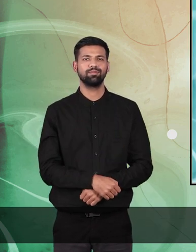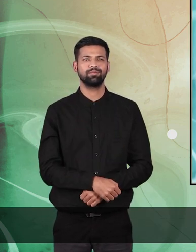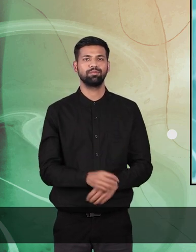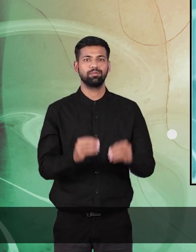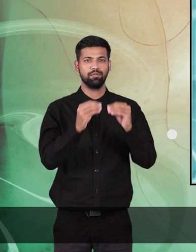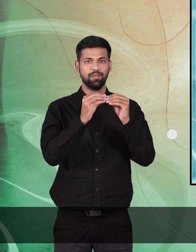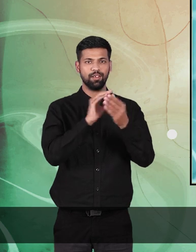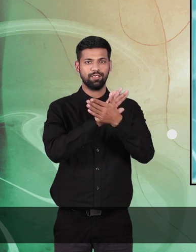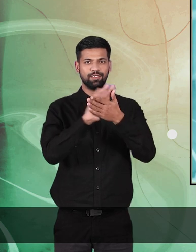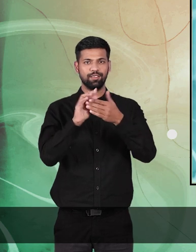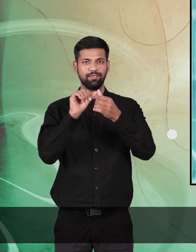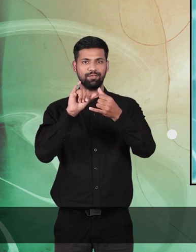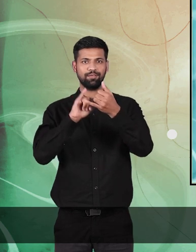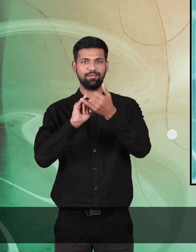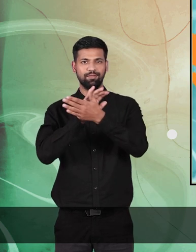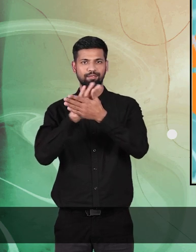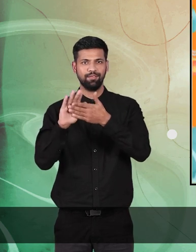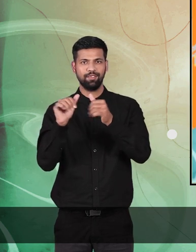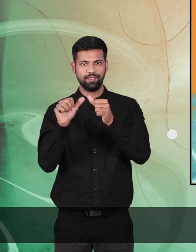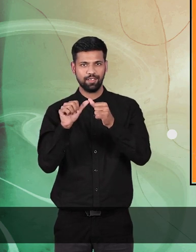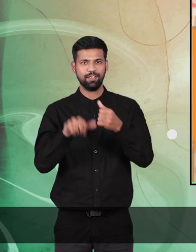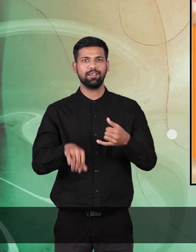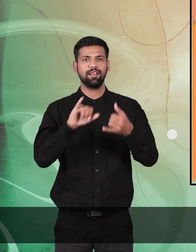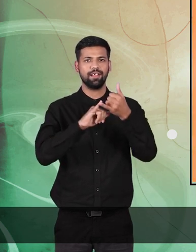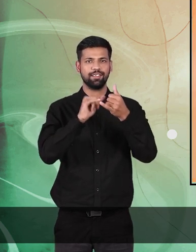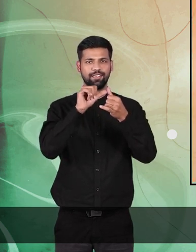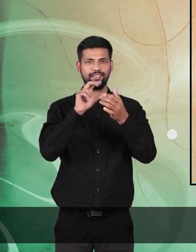तो भाषा संगम आपके लाभार्थ प्रस्तुत है